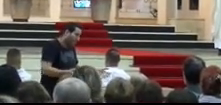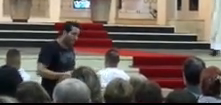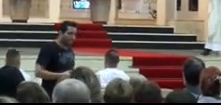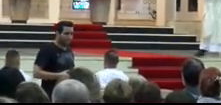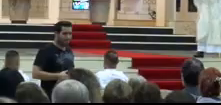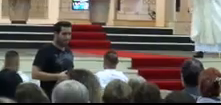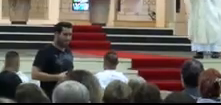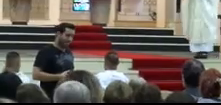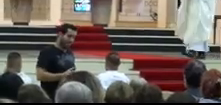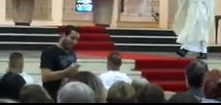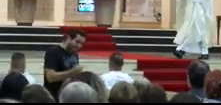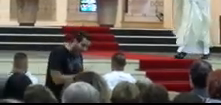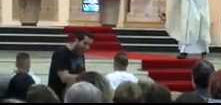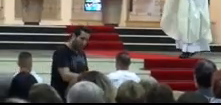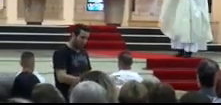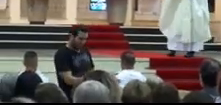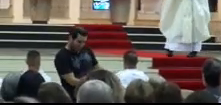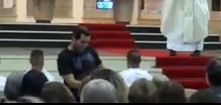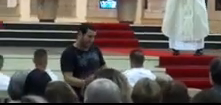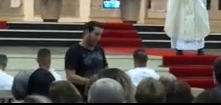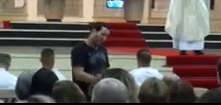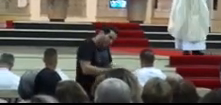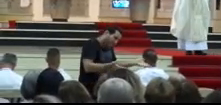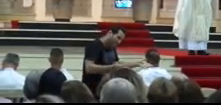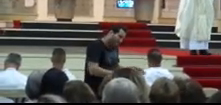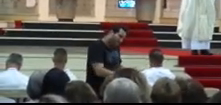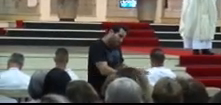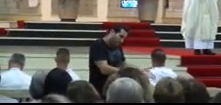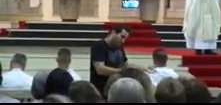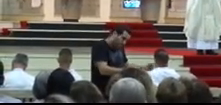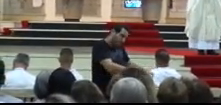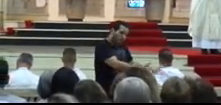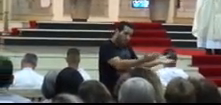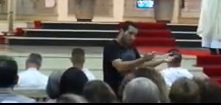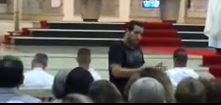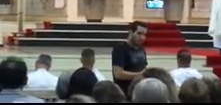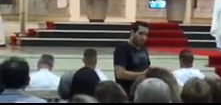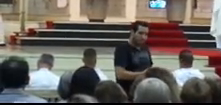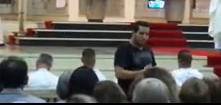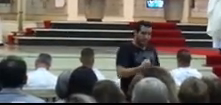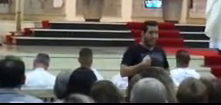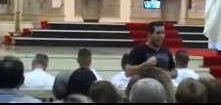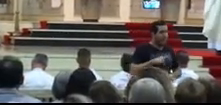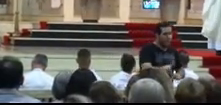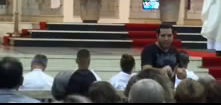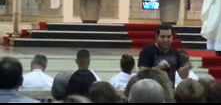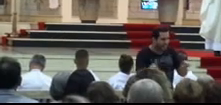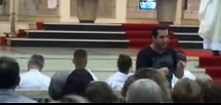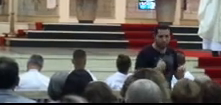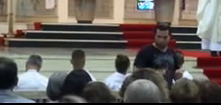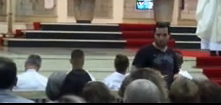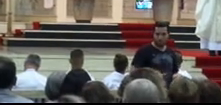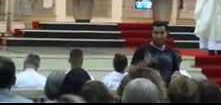Diz que o diabo já tinha entrado no coração de Judas. O coração é a essência